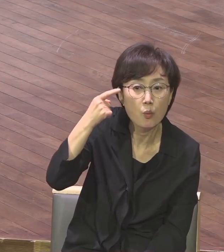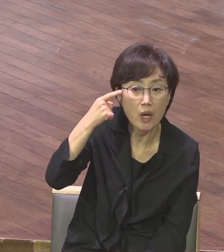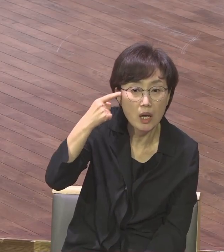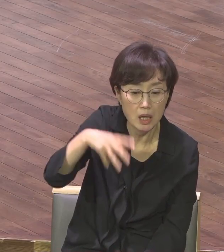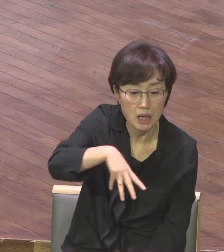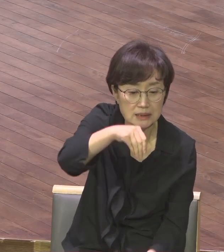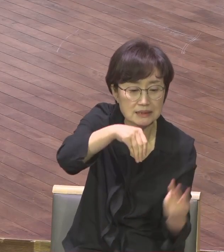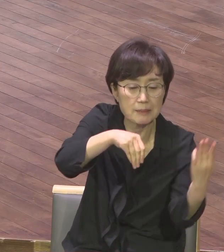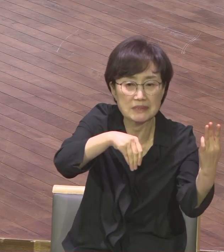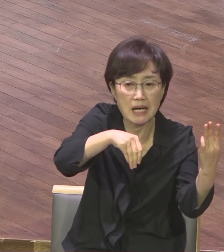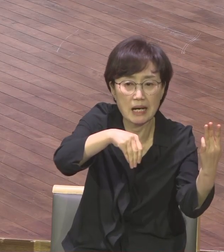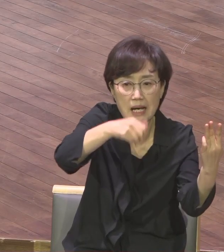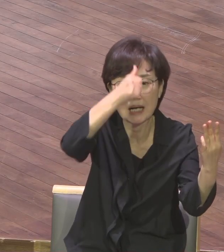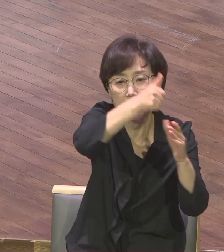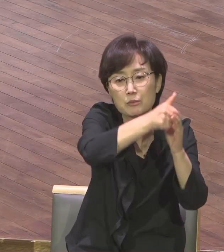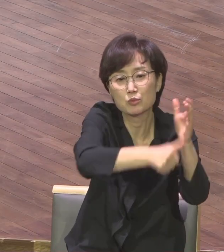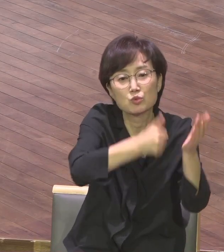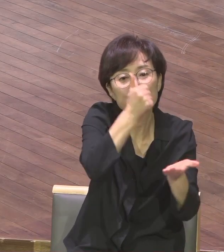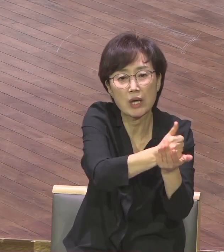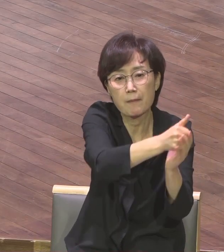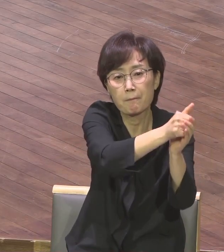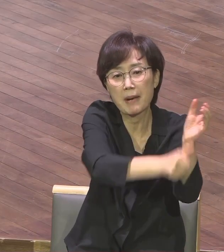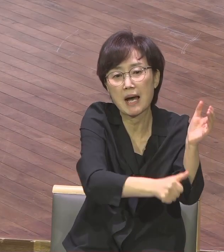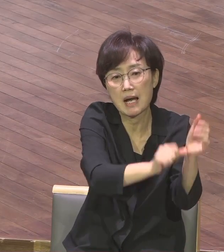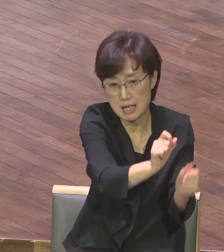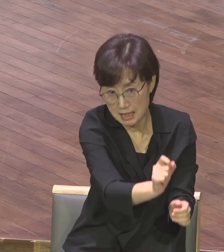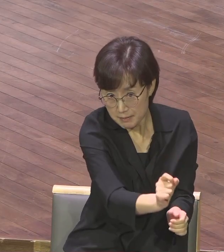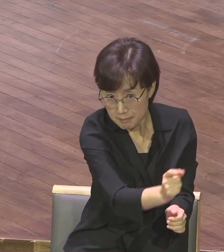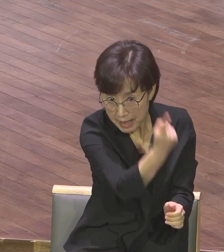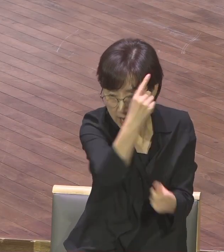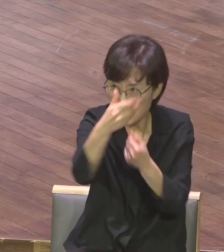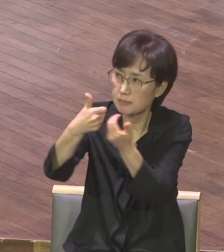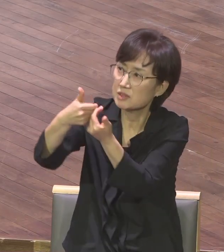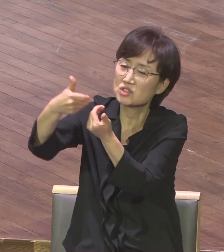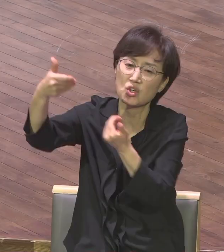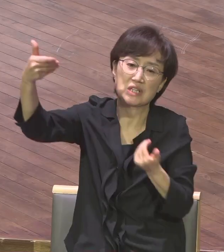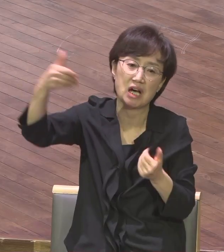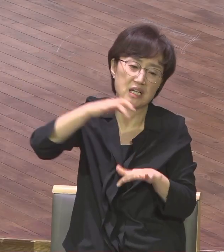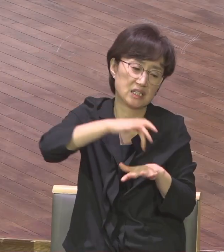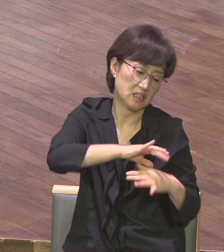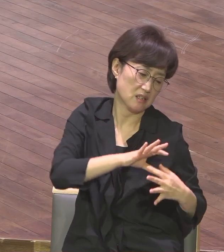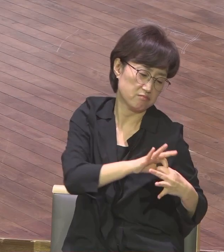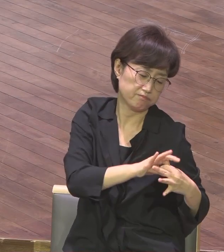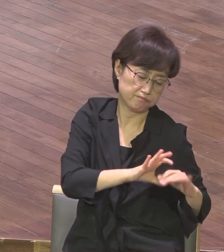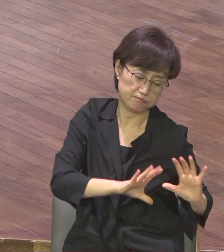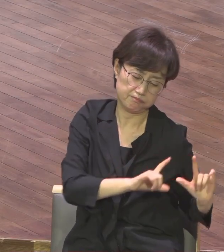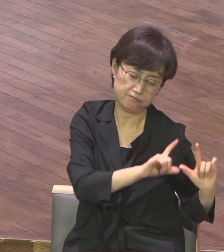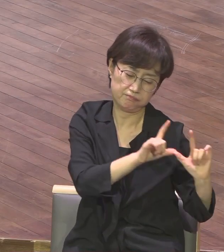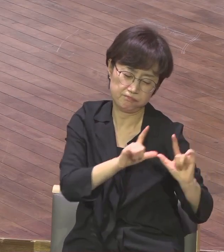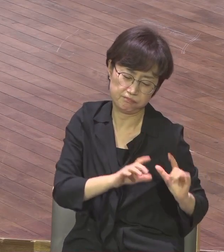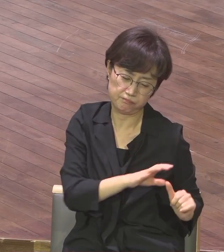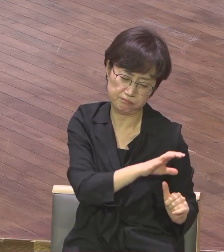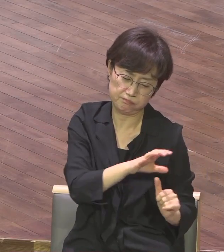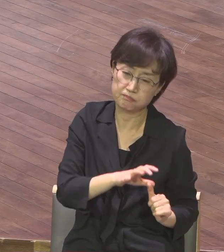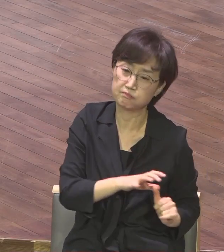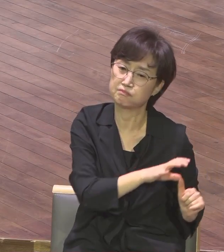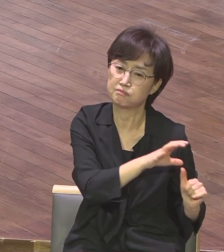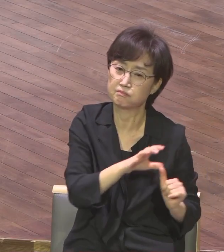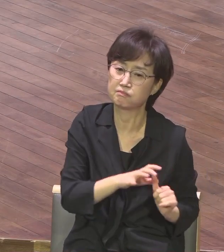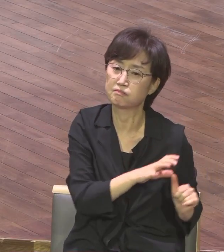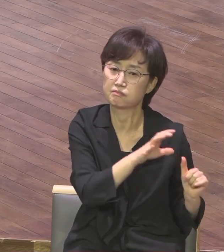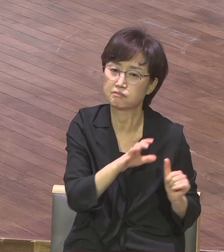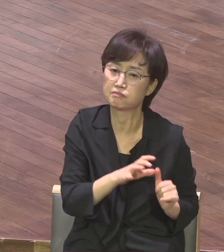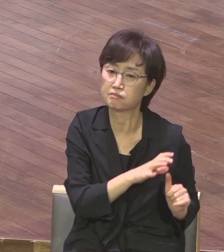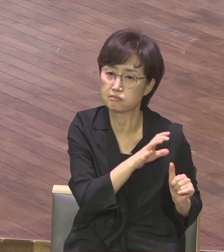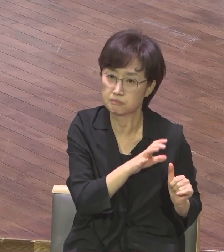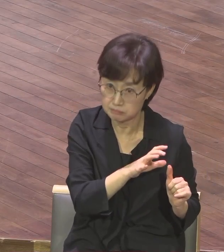저 사람 아담의 범죄로 모든 인류는 하나님을 떠나 죄 가운데 사단 굴레에 사로잡혀서 우리 방황하는 삶을